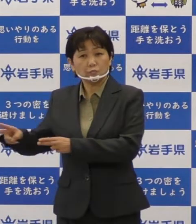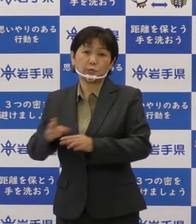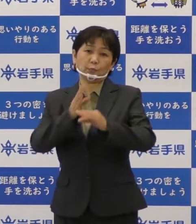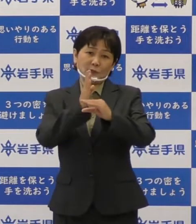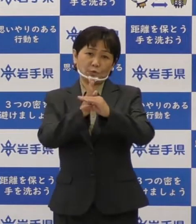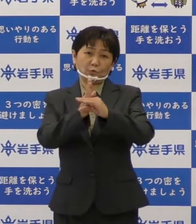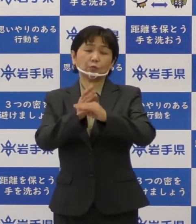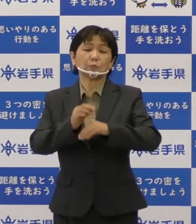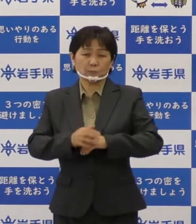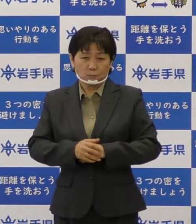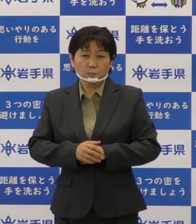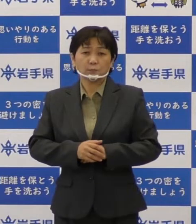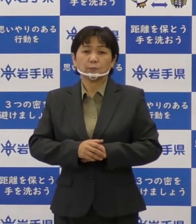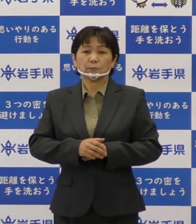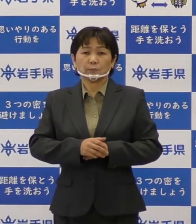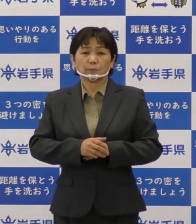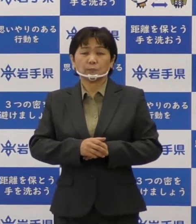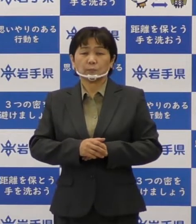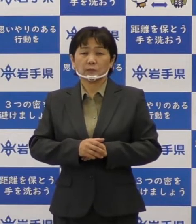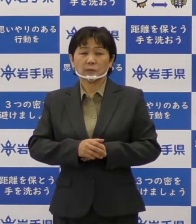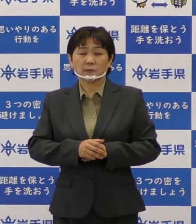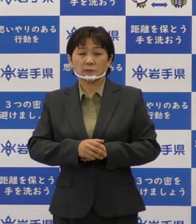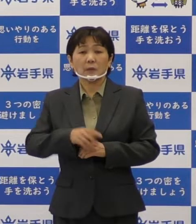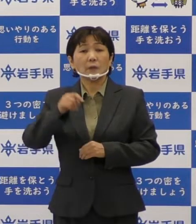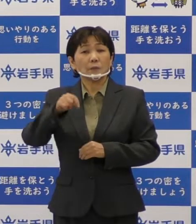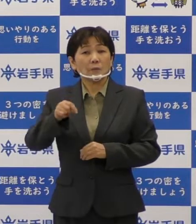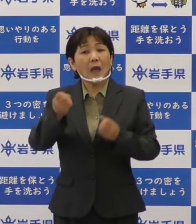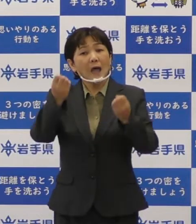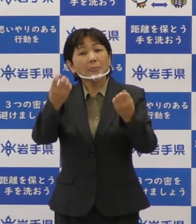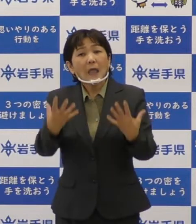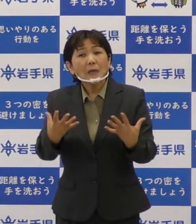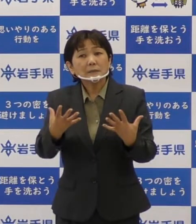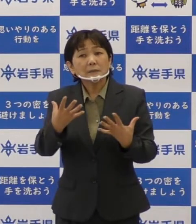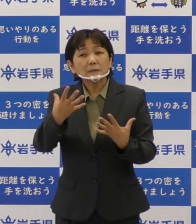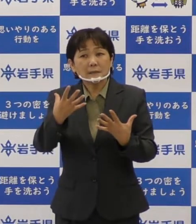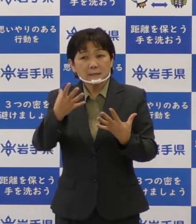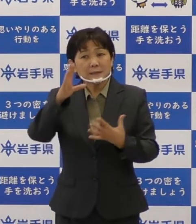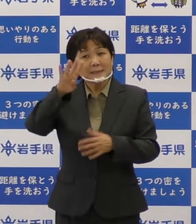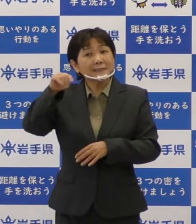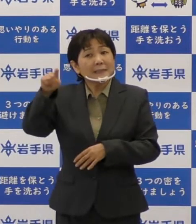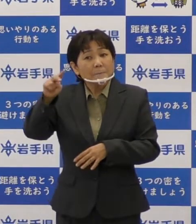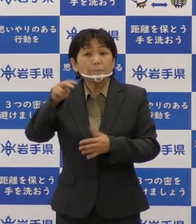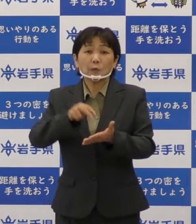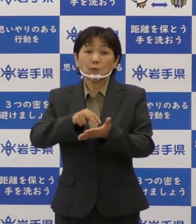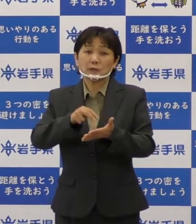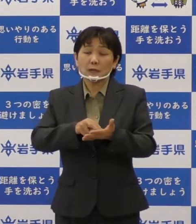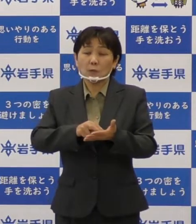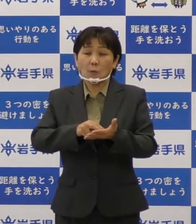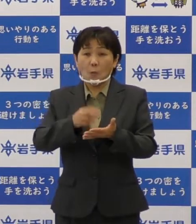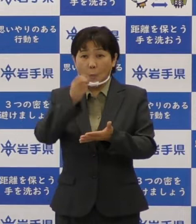。でこれは県としての新しい予算も必要になりますので、